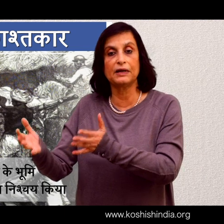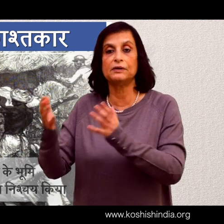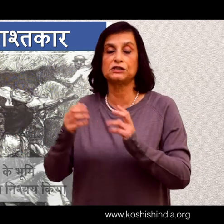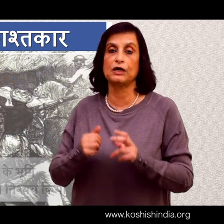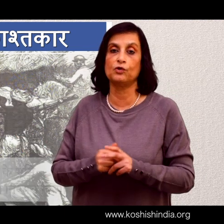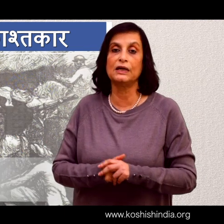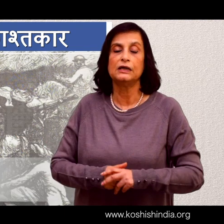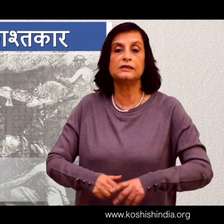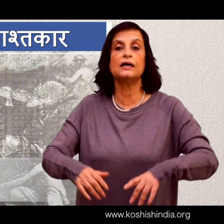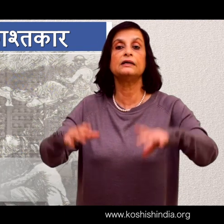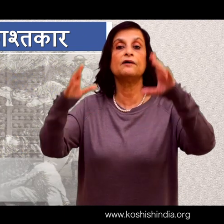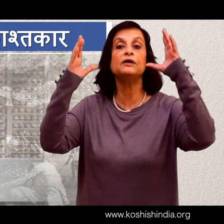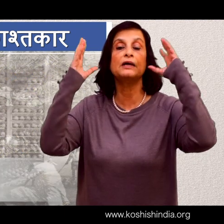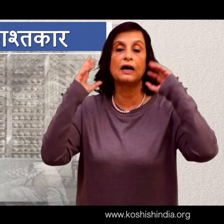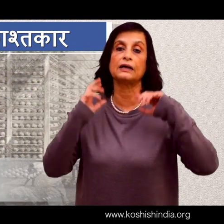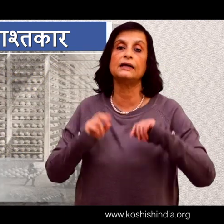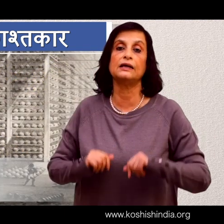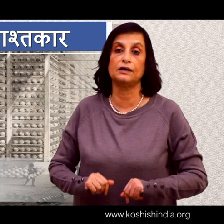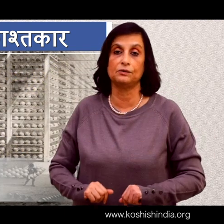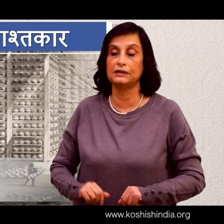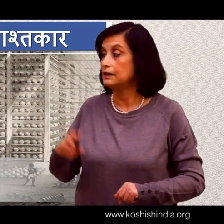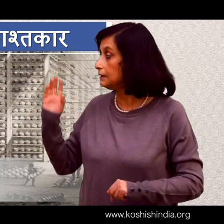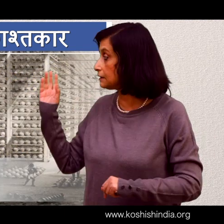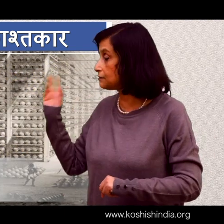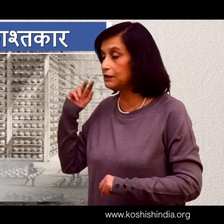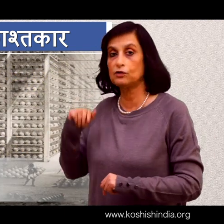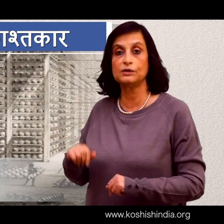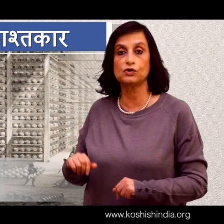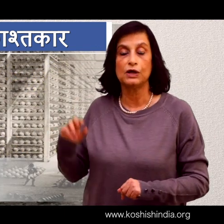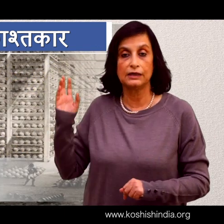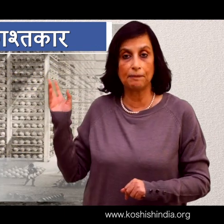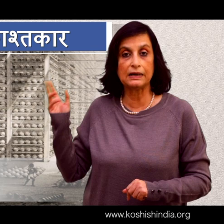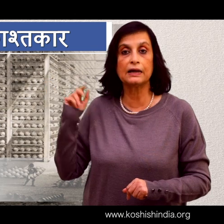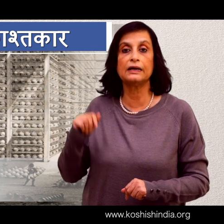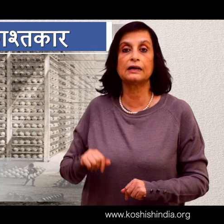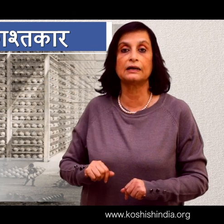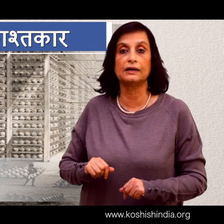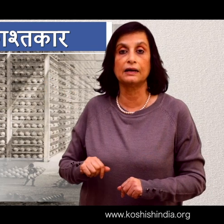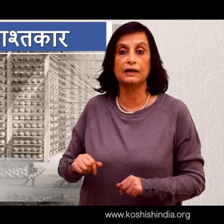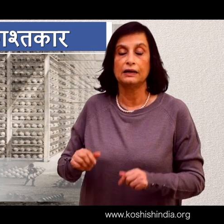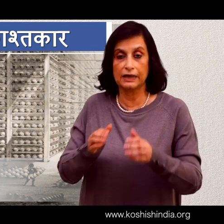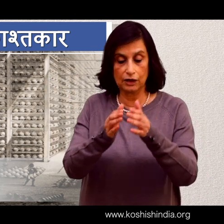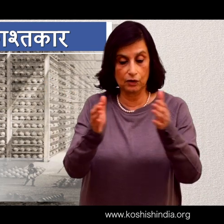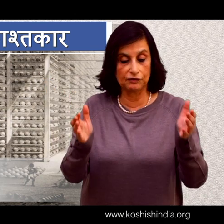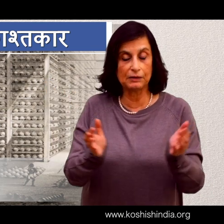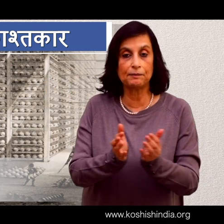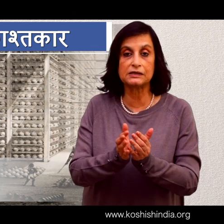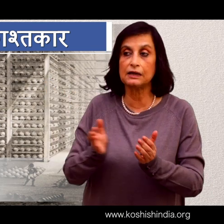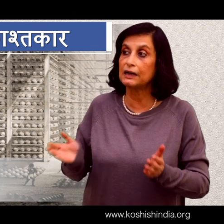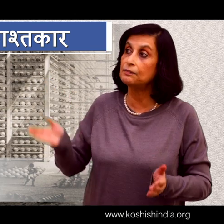बड़ेशहरोंमेंलेजातेथेजहांउन्होंनेअपनी अफीमकीफैक्ट्रियांस्थापितकररखीथीं।बच्चों,इसतस्वीरकोदेखो। यहपटनामेंस्थितएककारखानाहै। क्याआपनेदेखाकिउन्होंने